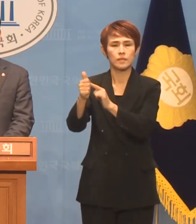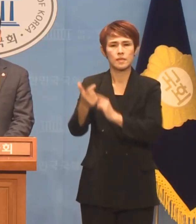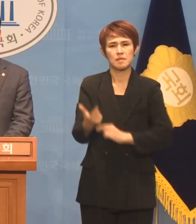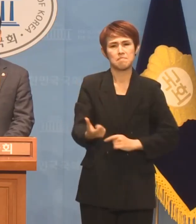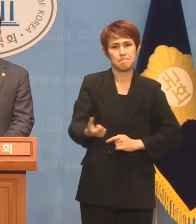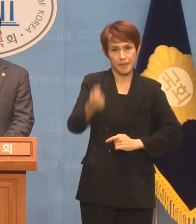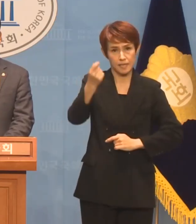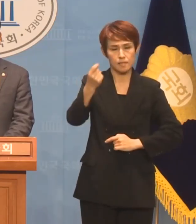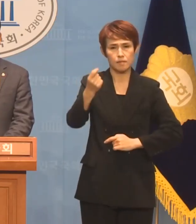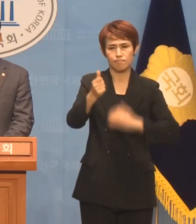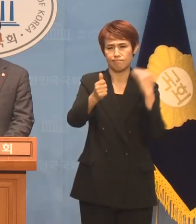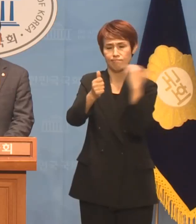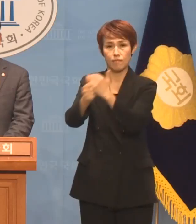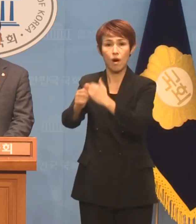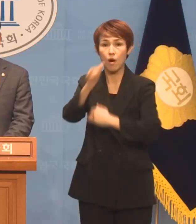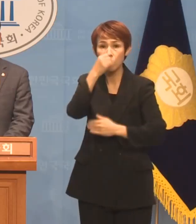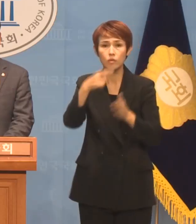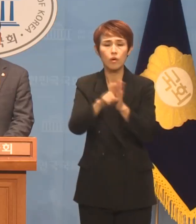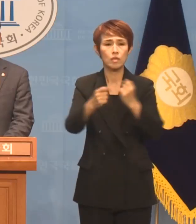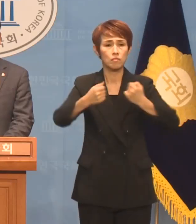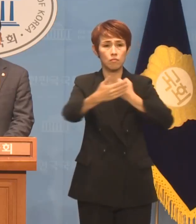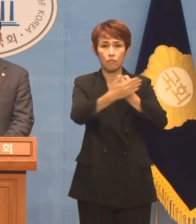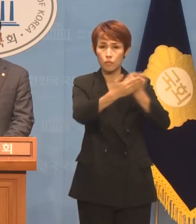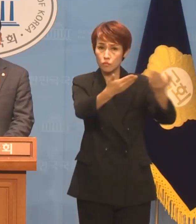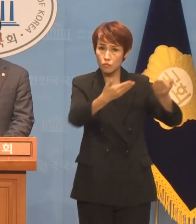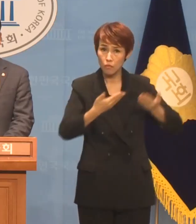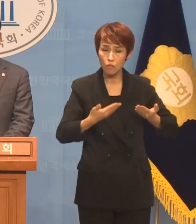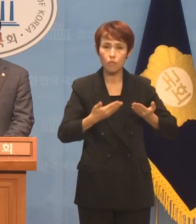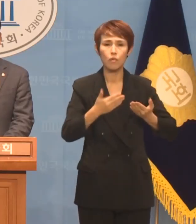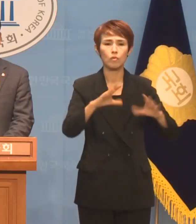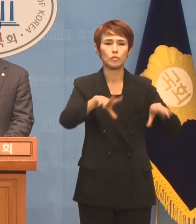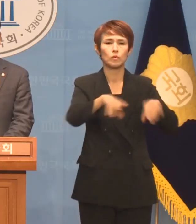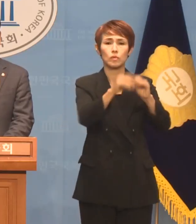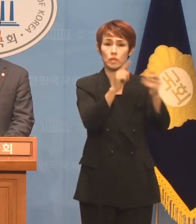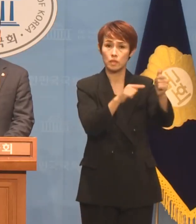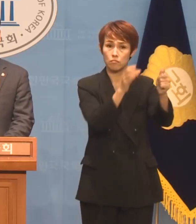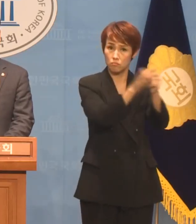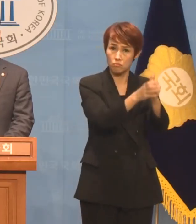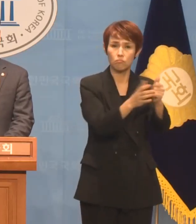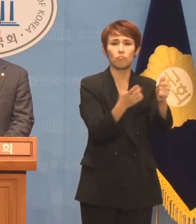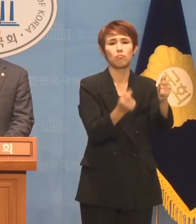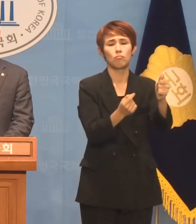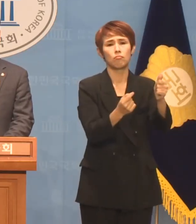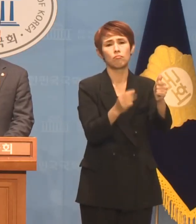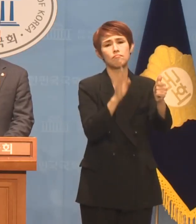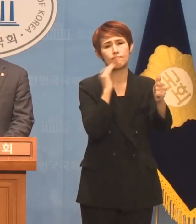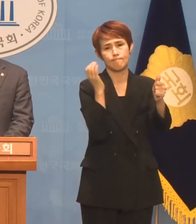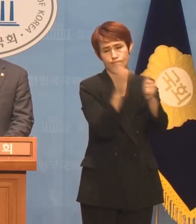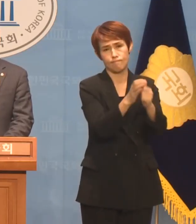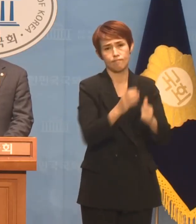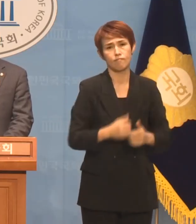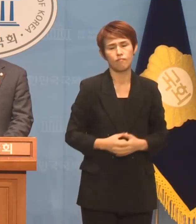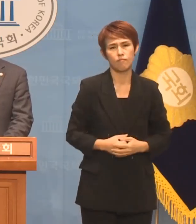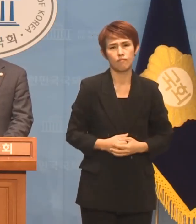하루빨리 파면할 수 있도록 협조하는 것은 한덕수 권한대행의 시대적 사명입니다.